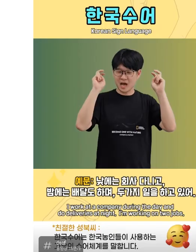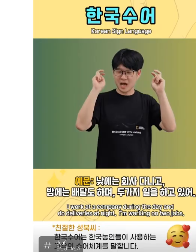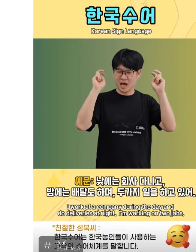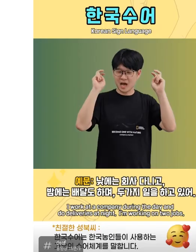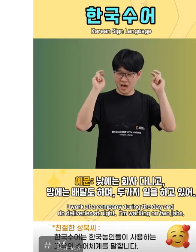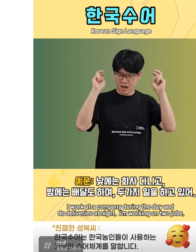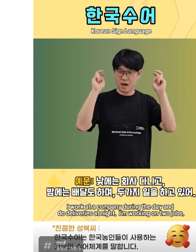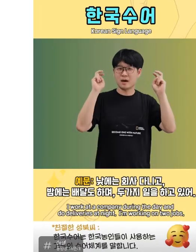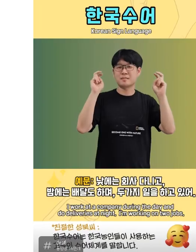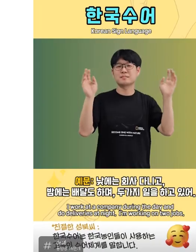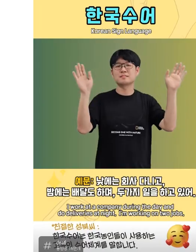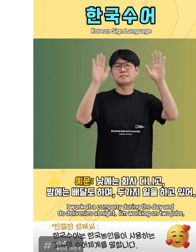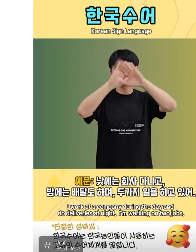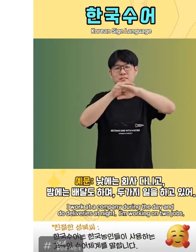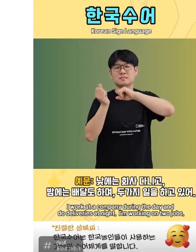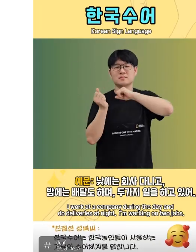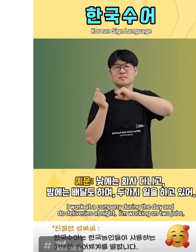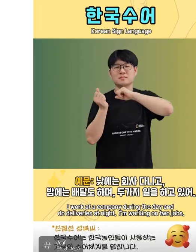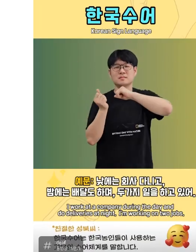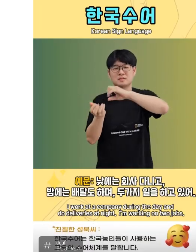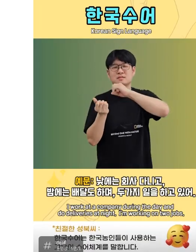뭐 어떤 일들을 하고 완료하고 밤에